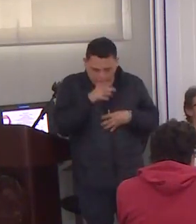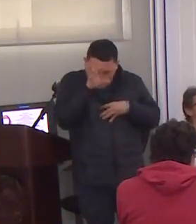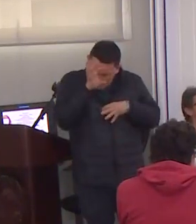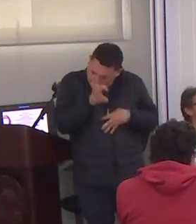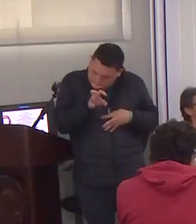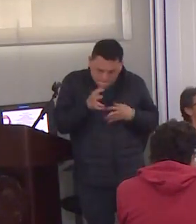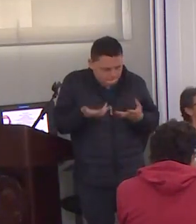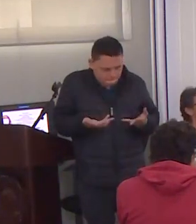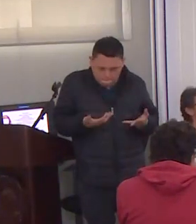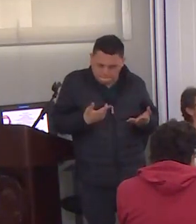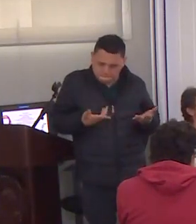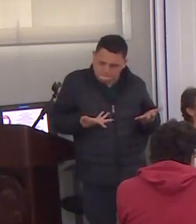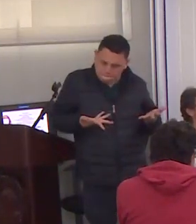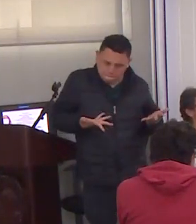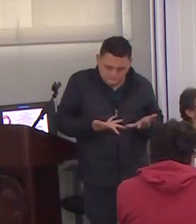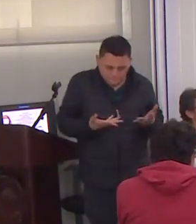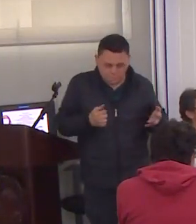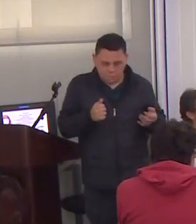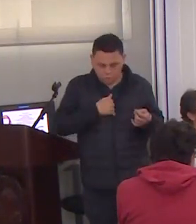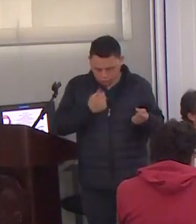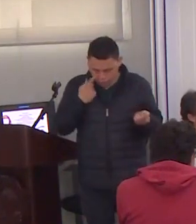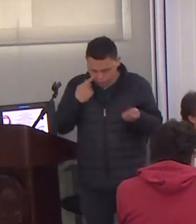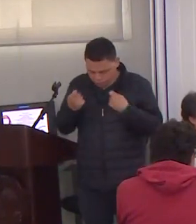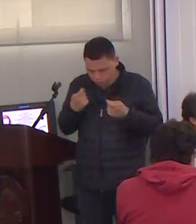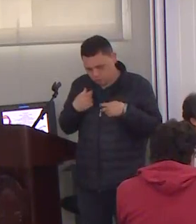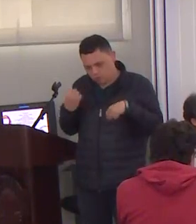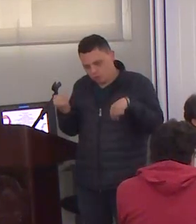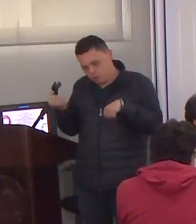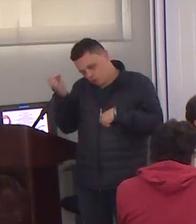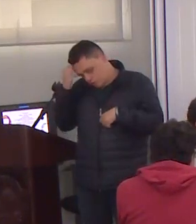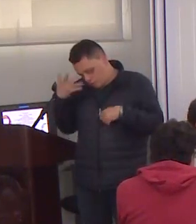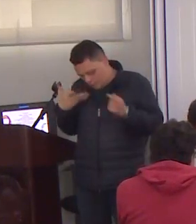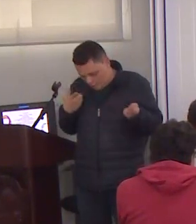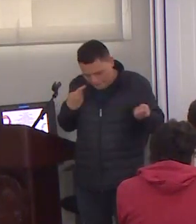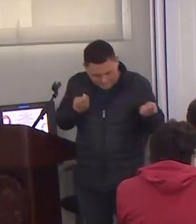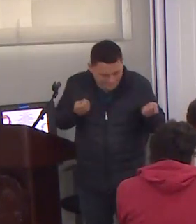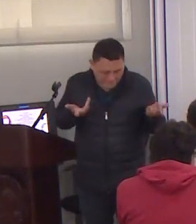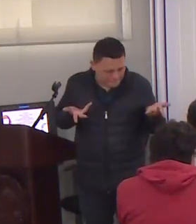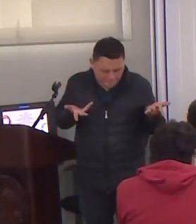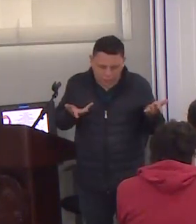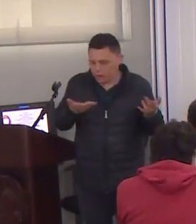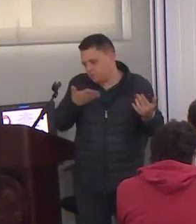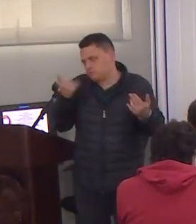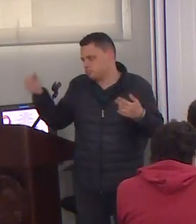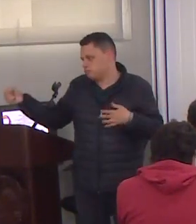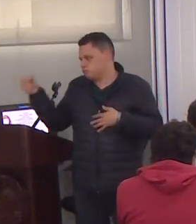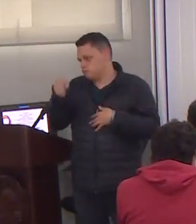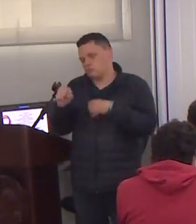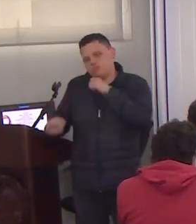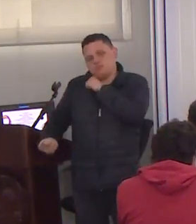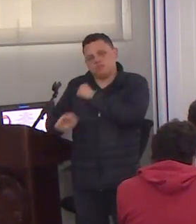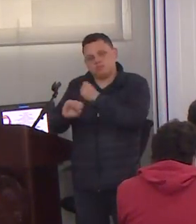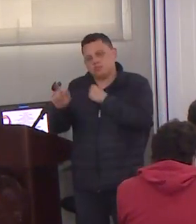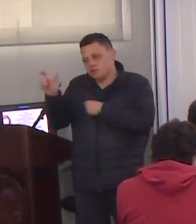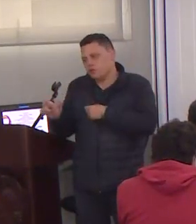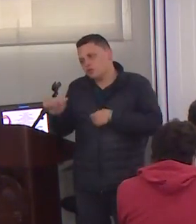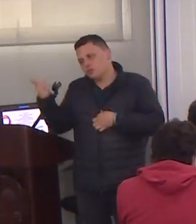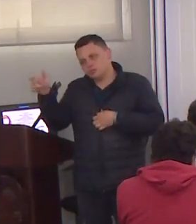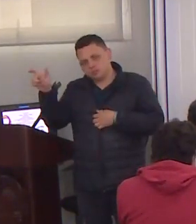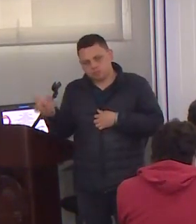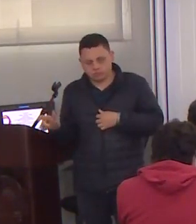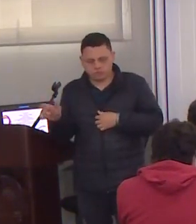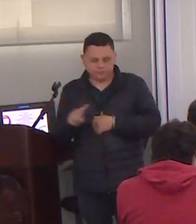capacidad ni siquiera de autocontrolarme como docente pues es preferible buscar el apoyo en otras